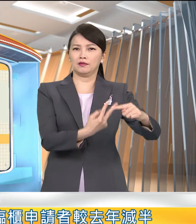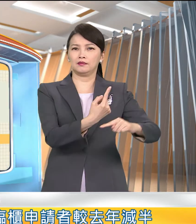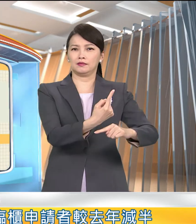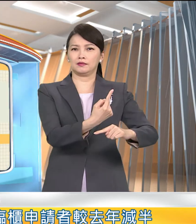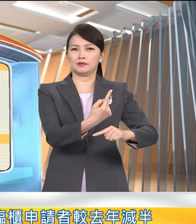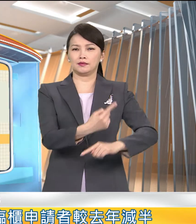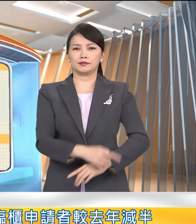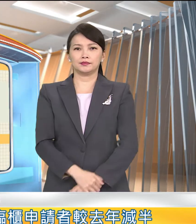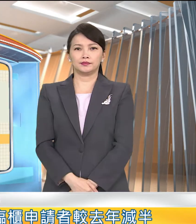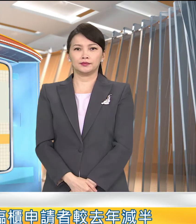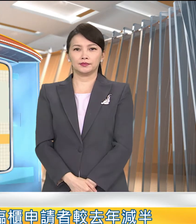半。